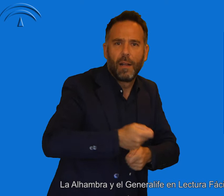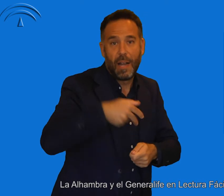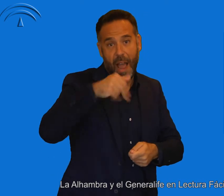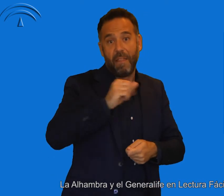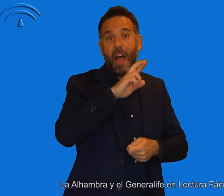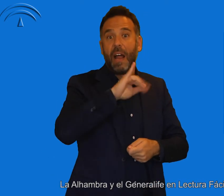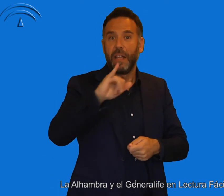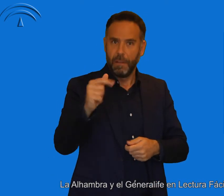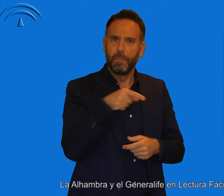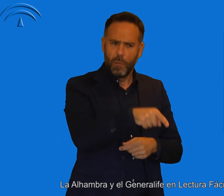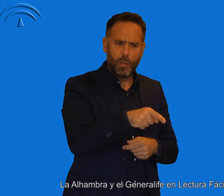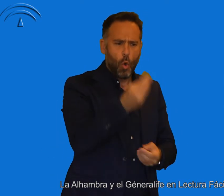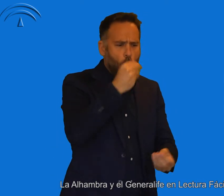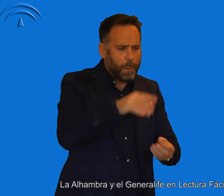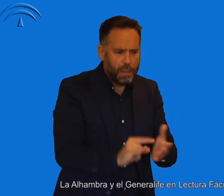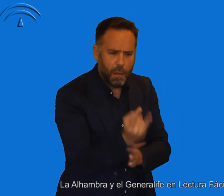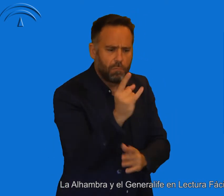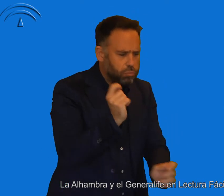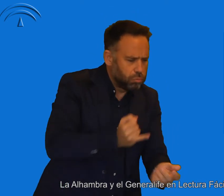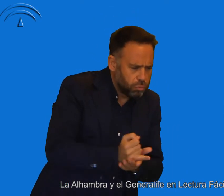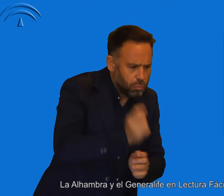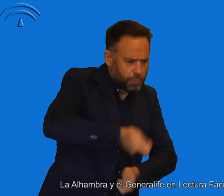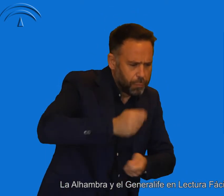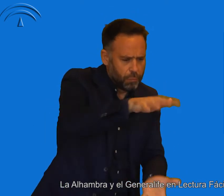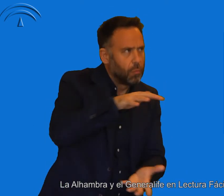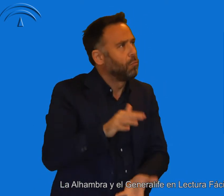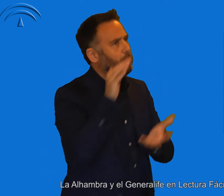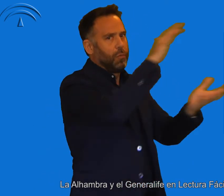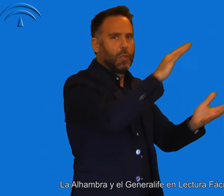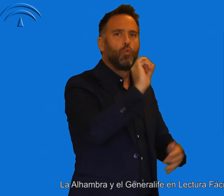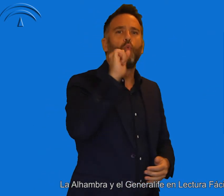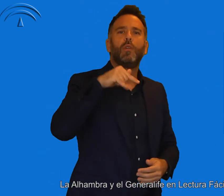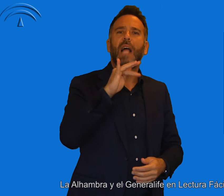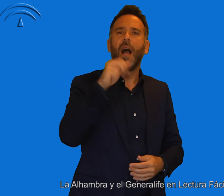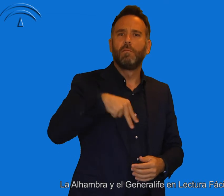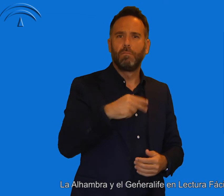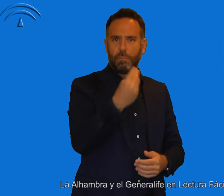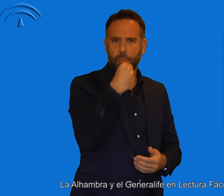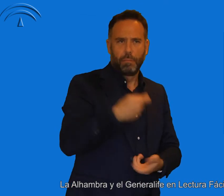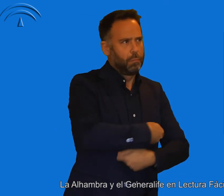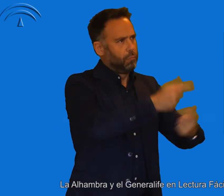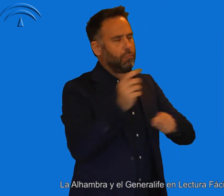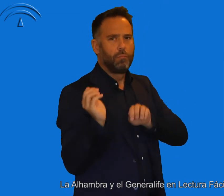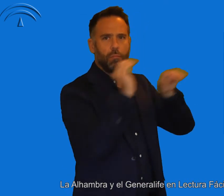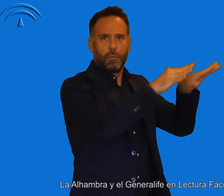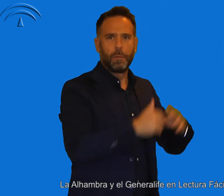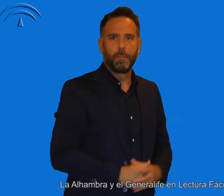del Generalife abastecían de alimentos las despensas del sultán. Los labradores